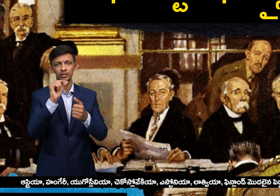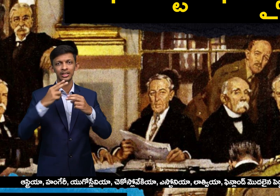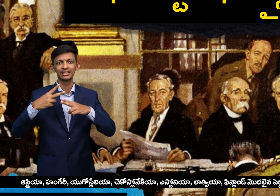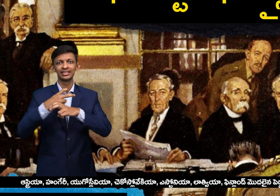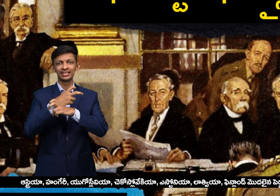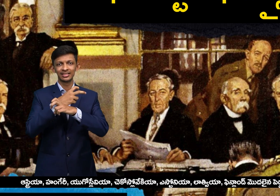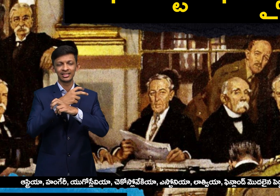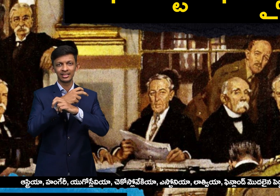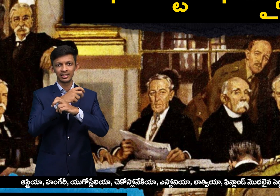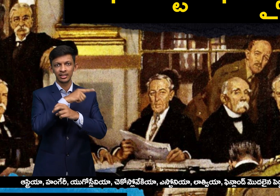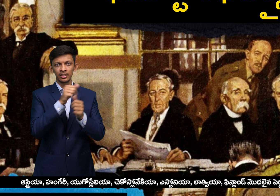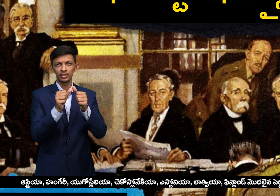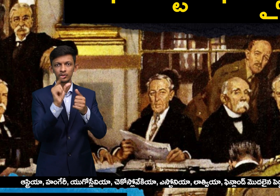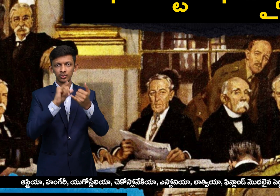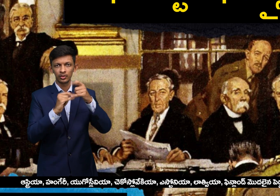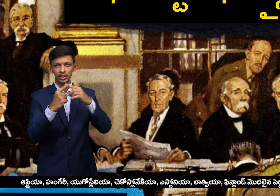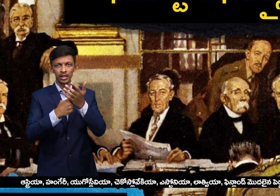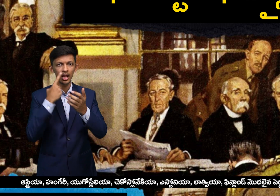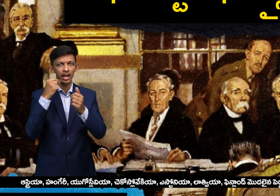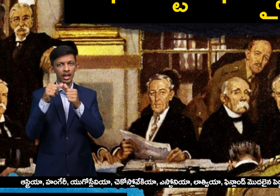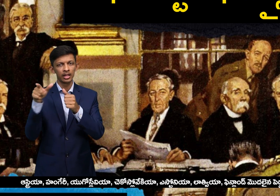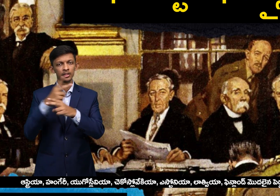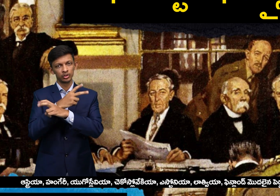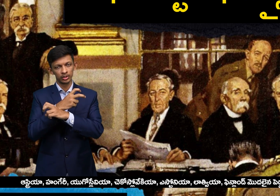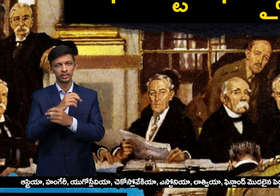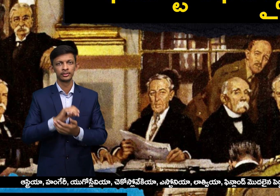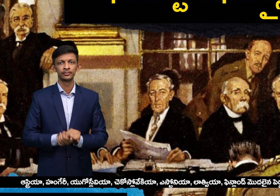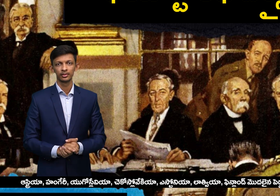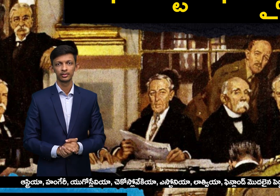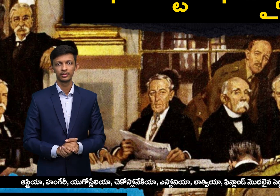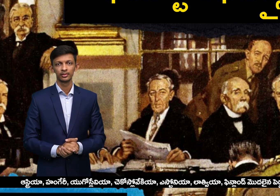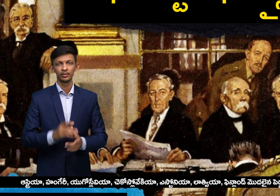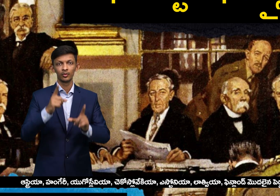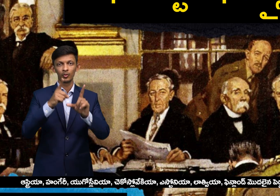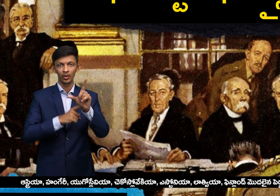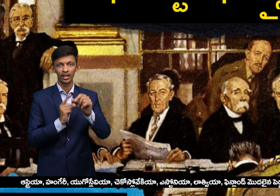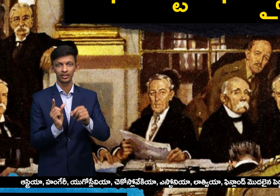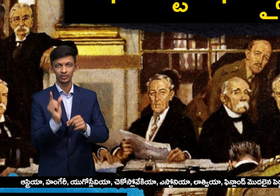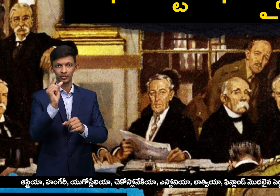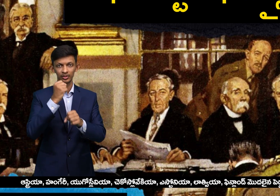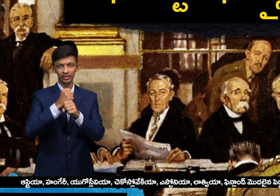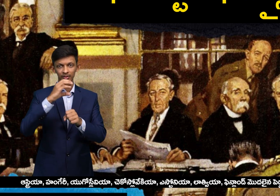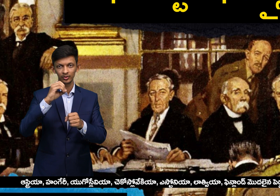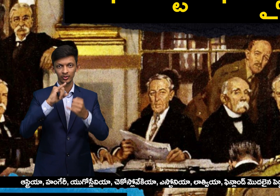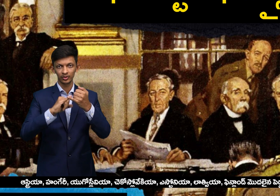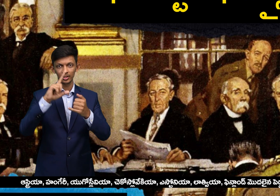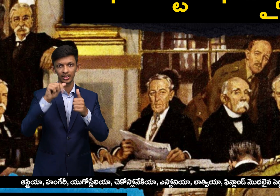సంఖ్యలో కొత్త దేశాలు ఏర్పడ్డాయి.